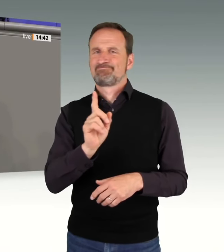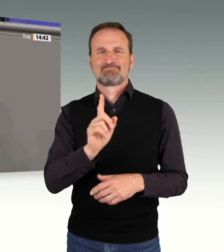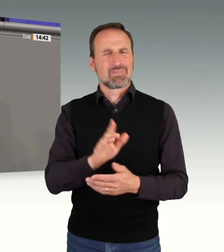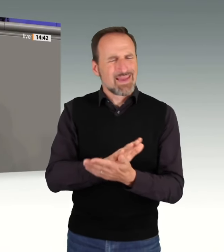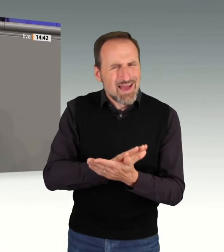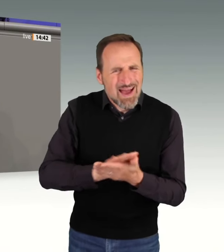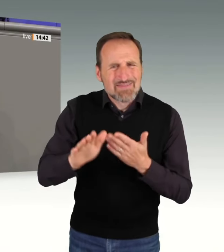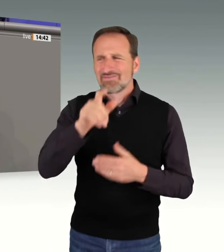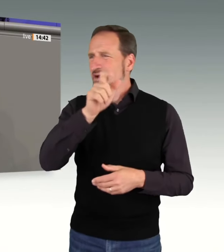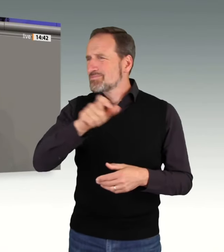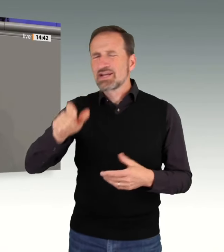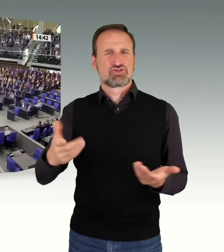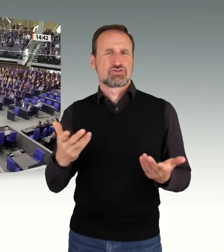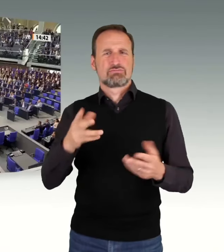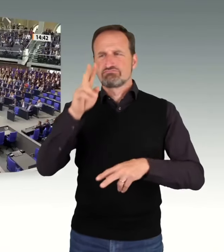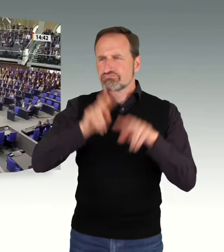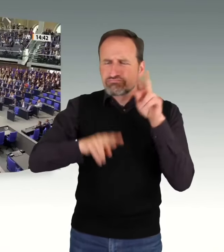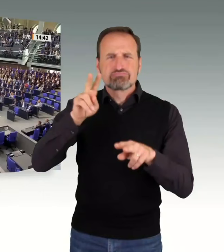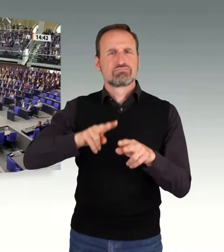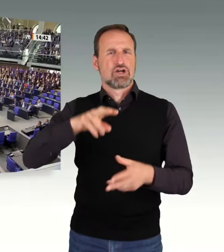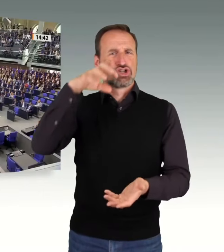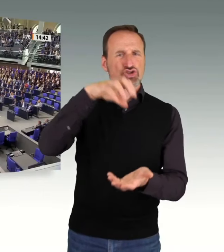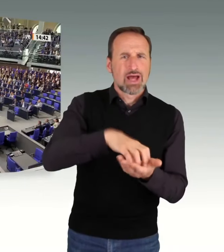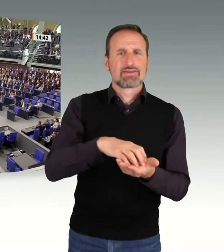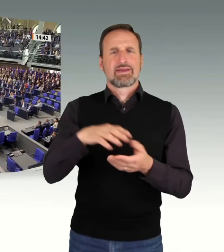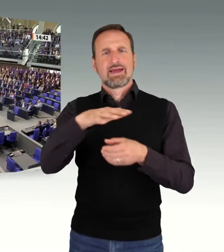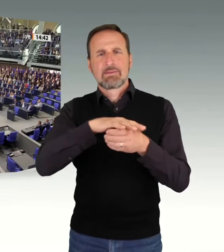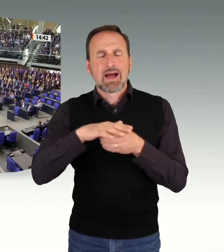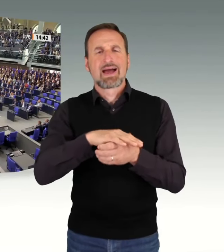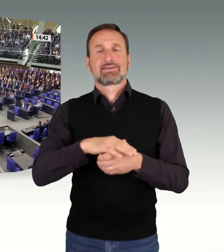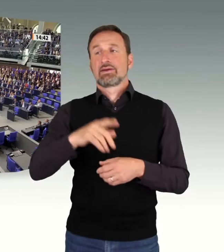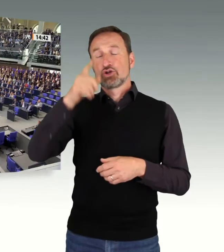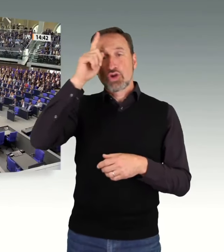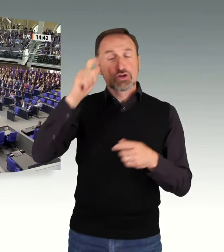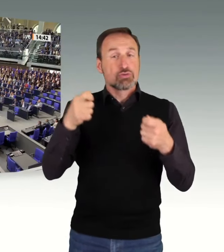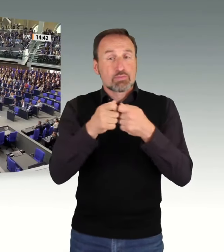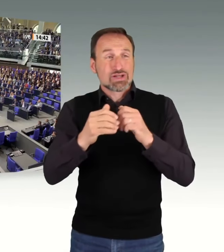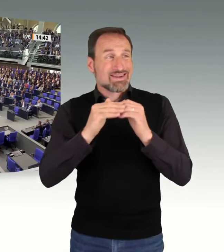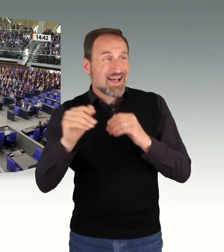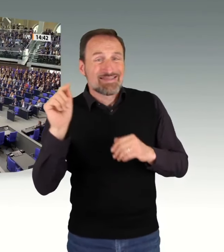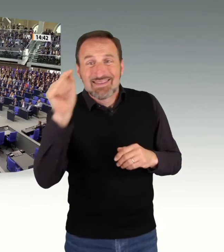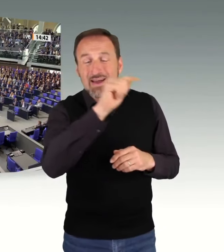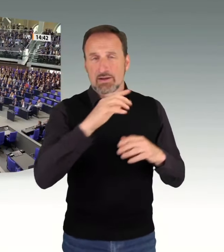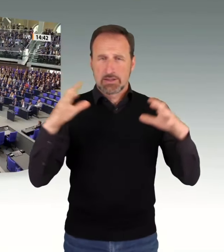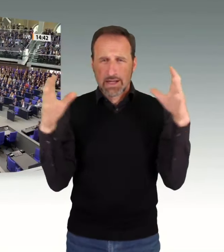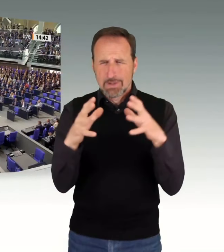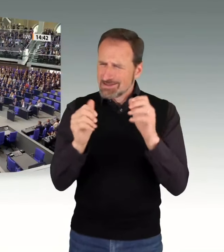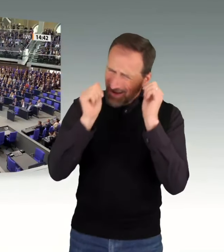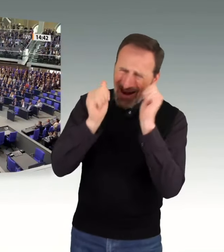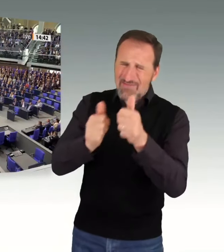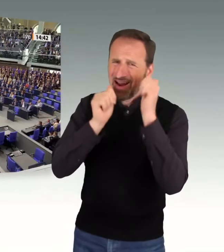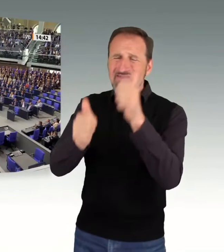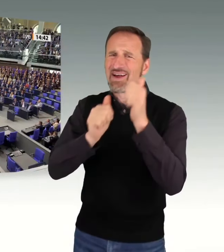Gemeinden und Bundesländer haben geholfen und helfen weiterhin. Ich danke dir, Deutschland.